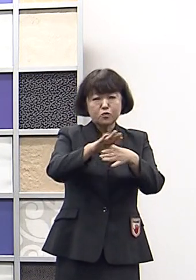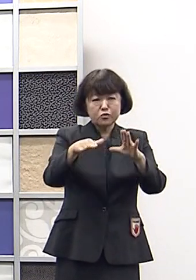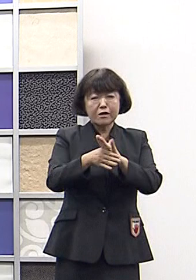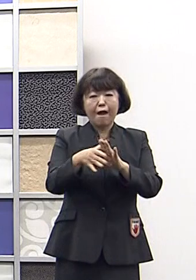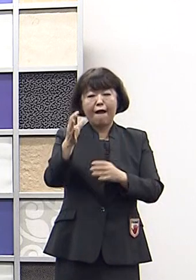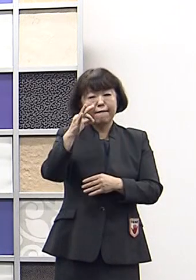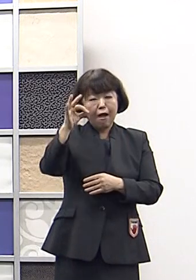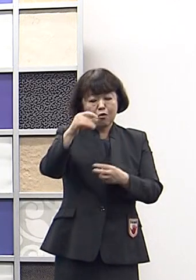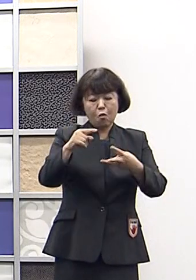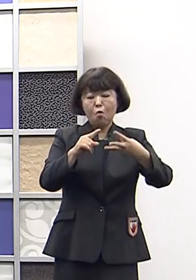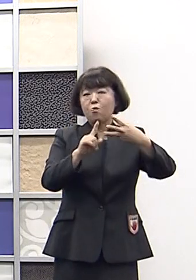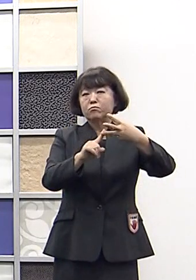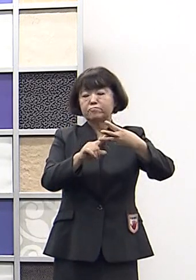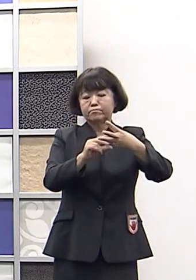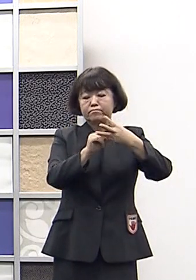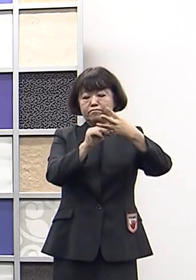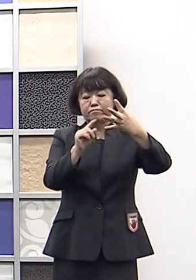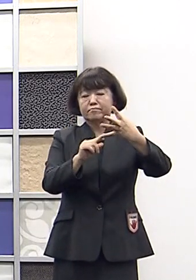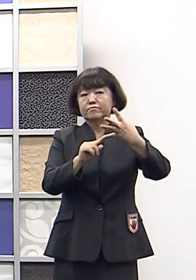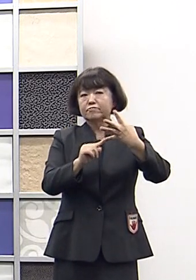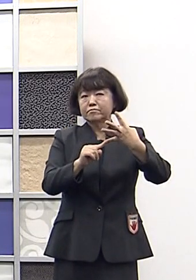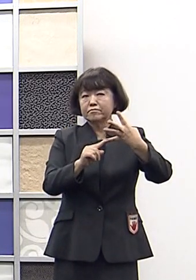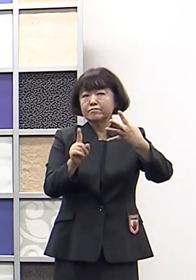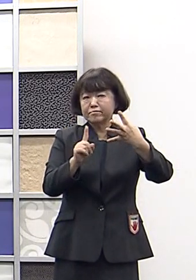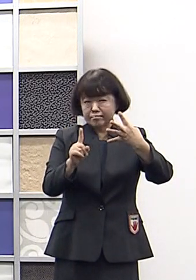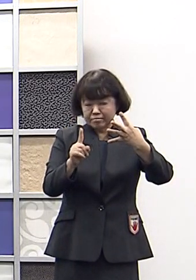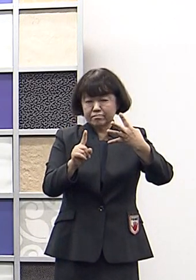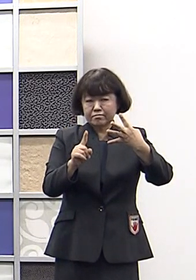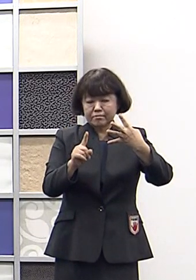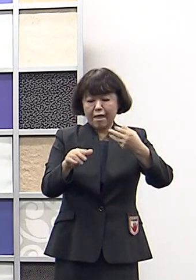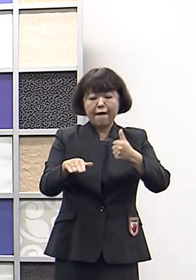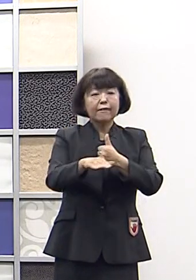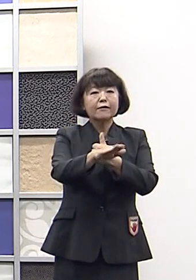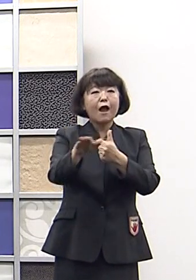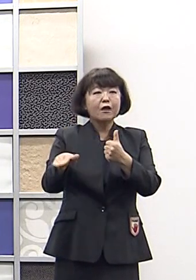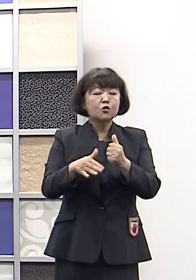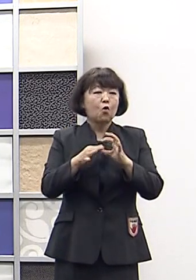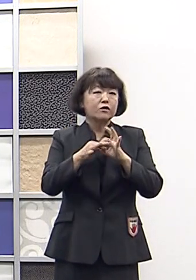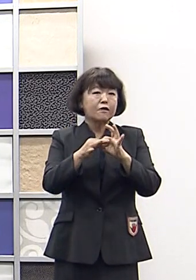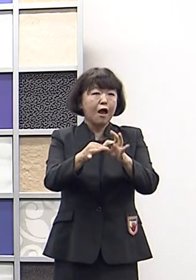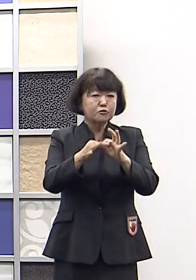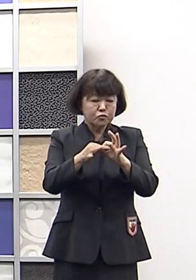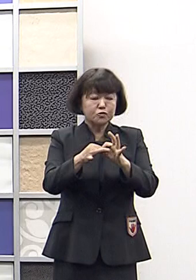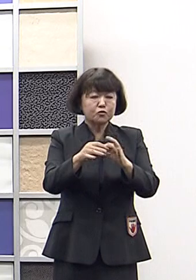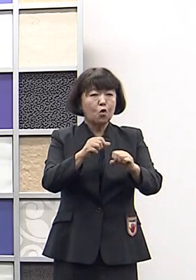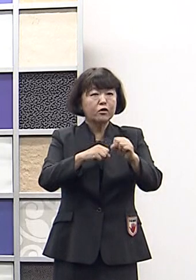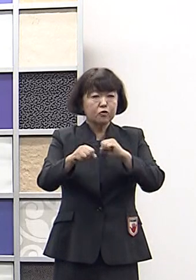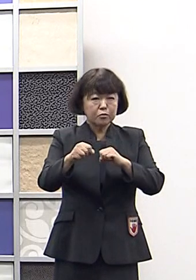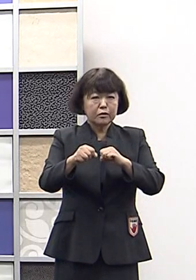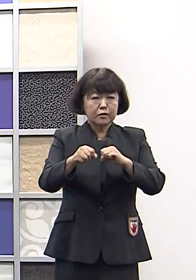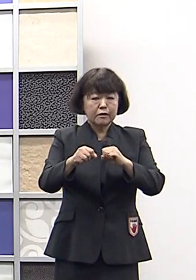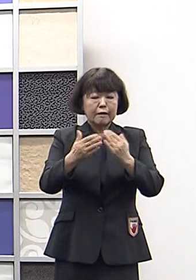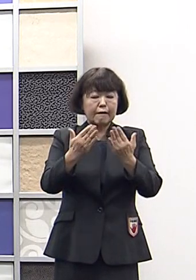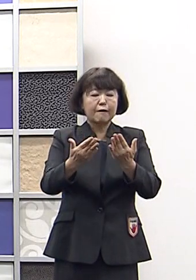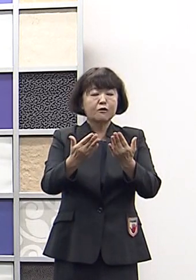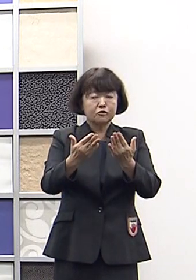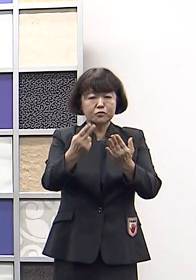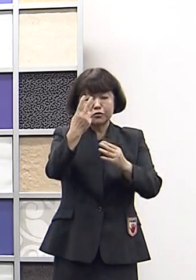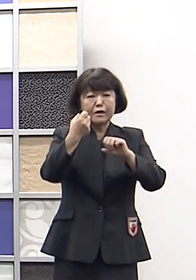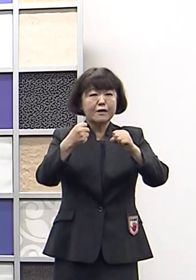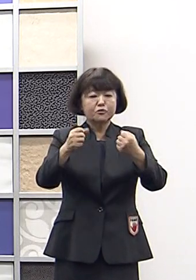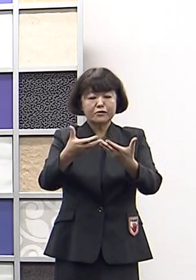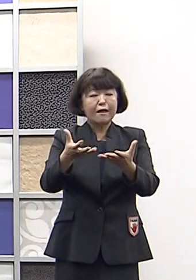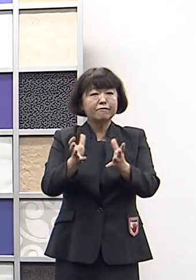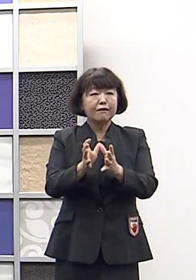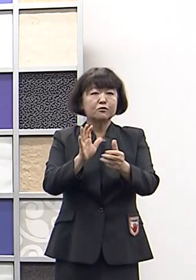加えまして、新たにグリーントランスフォーメーションに関する取り組み、学術、芸術団体等との協